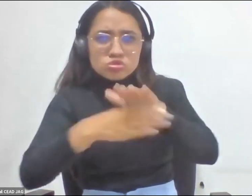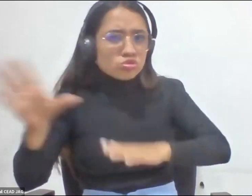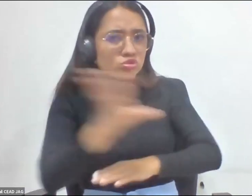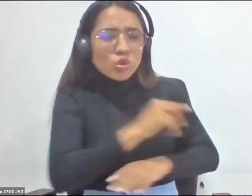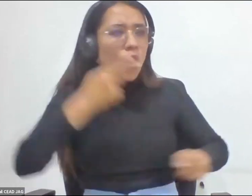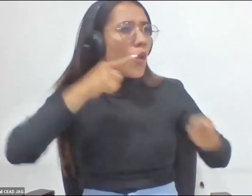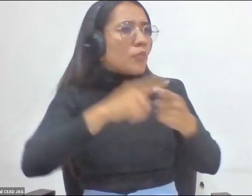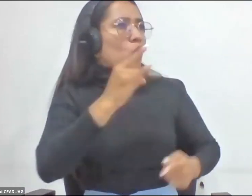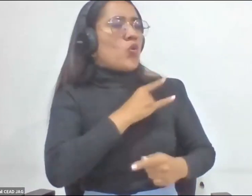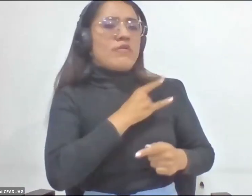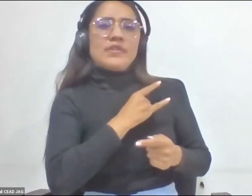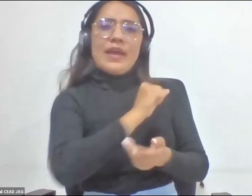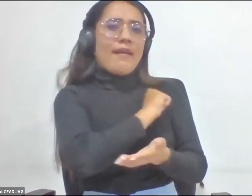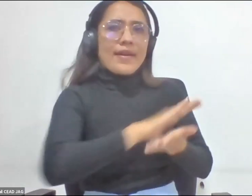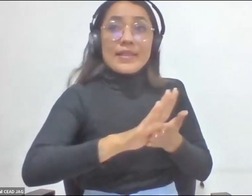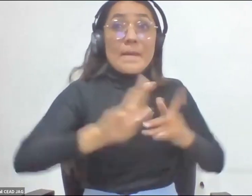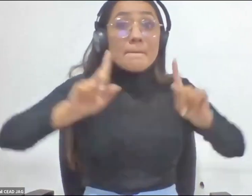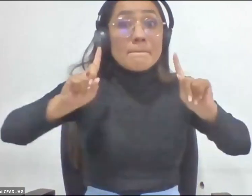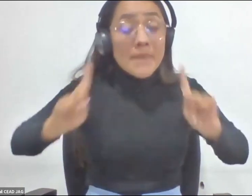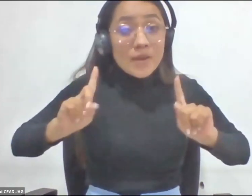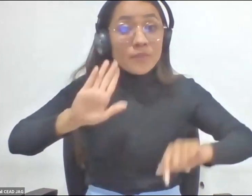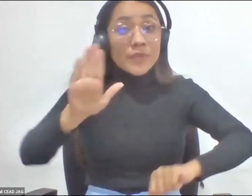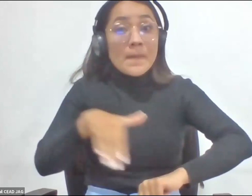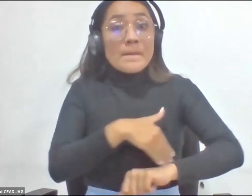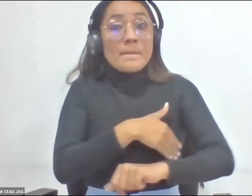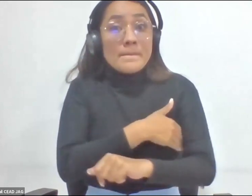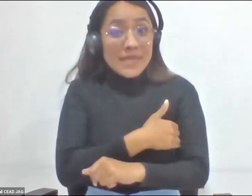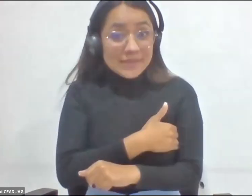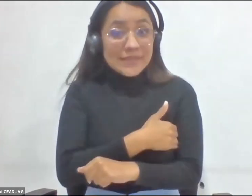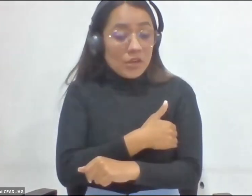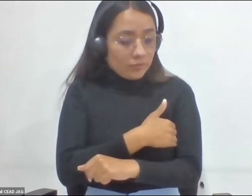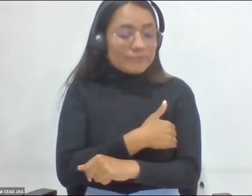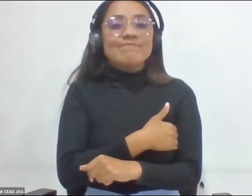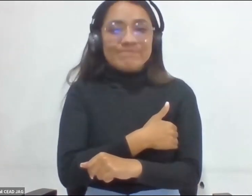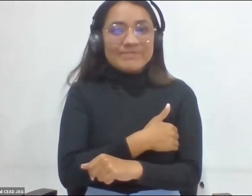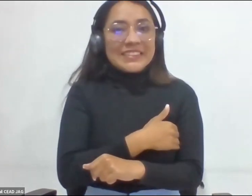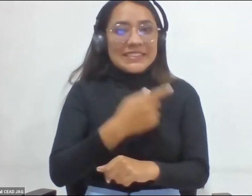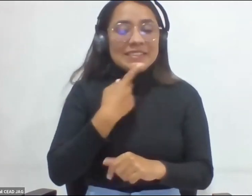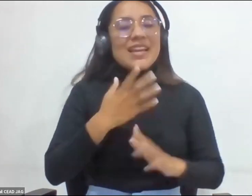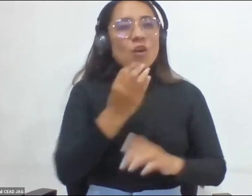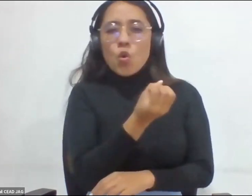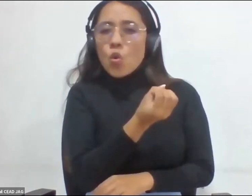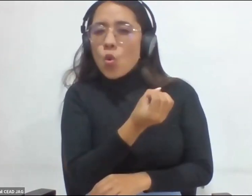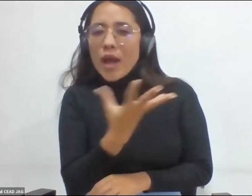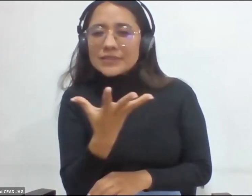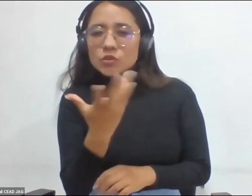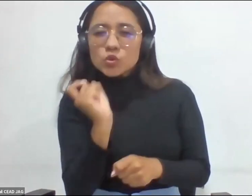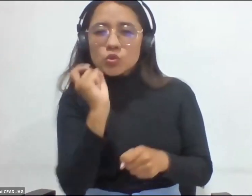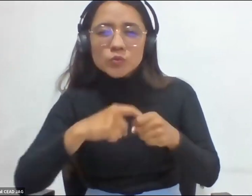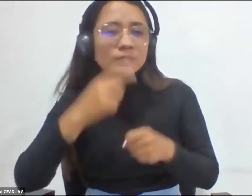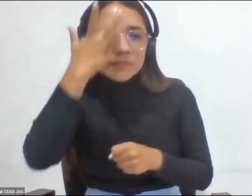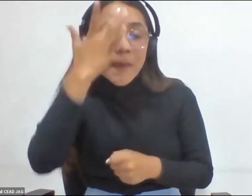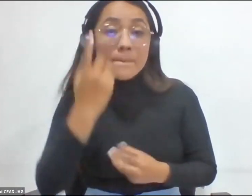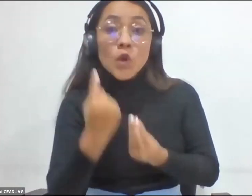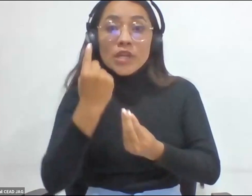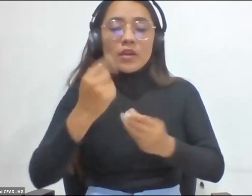Pues el Ministerio generó una restricción frente al número de cupos porque la política es